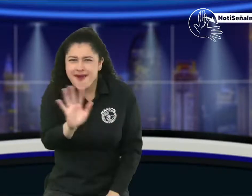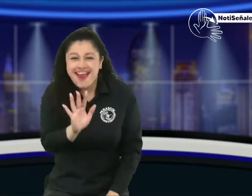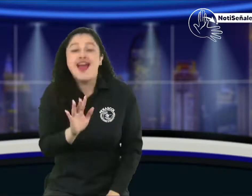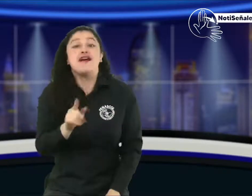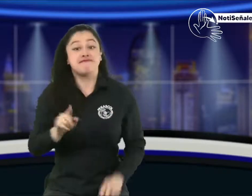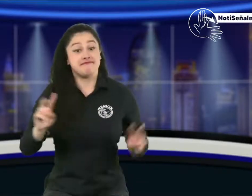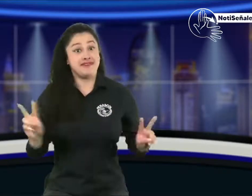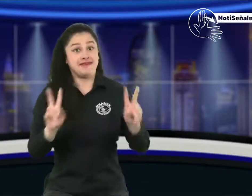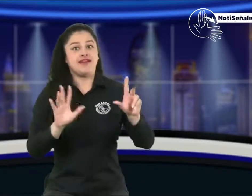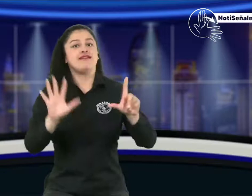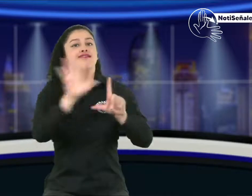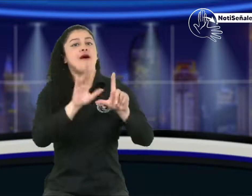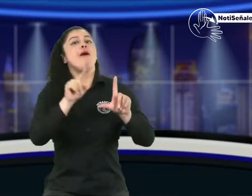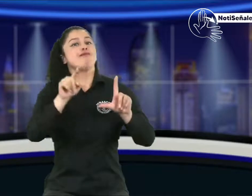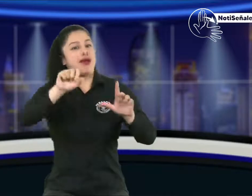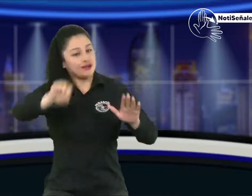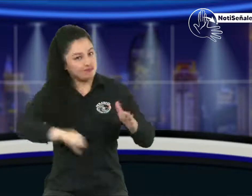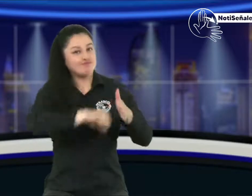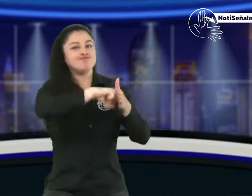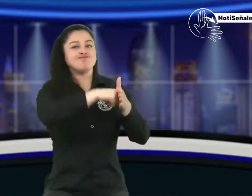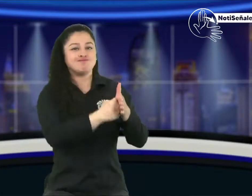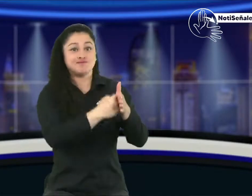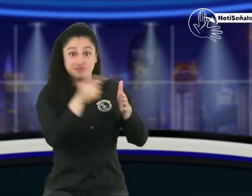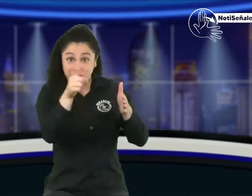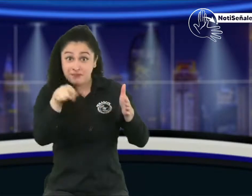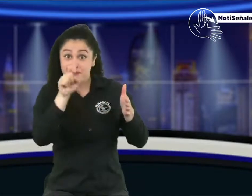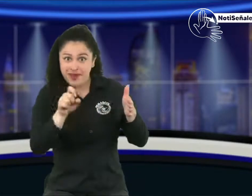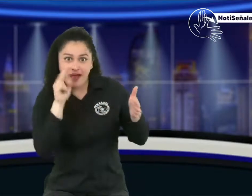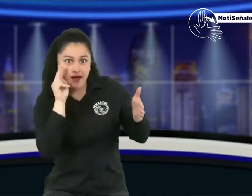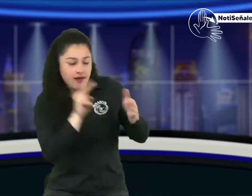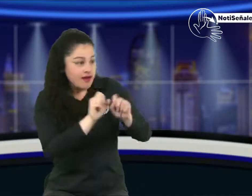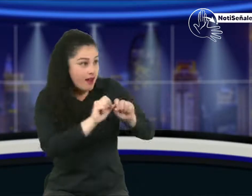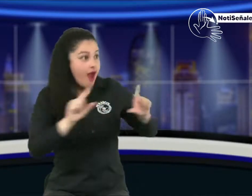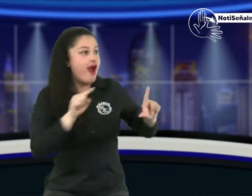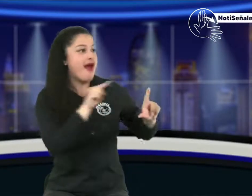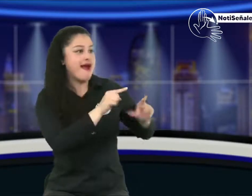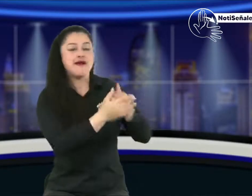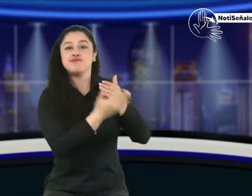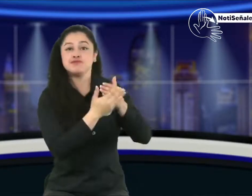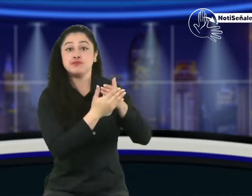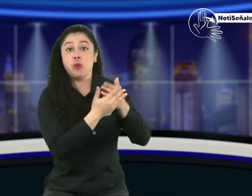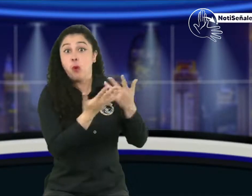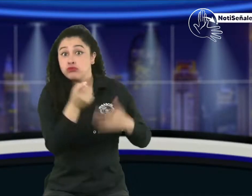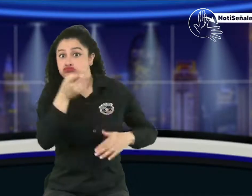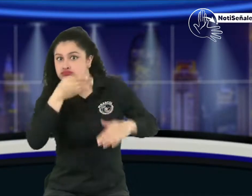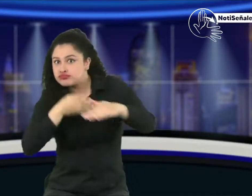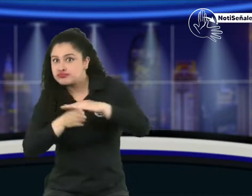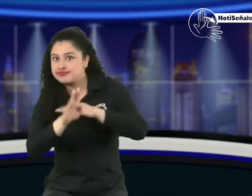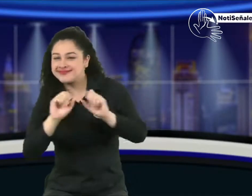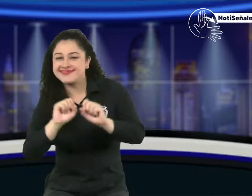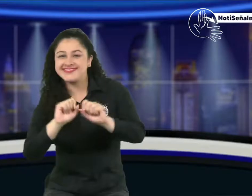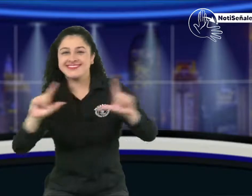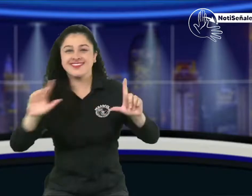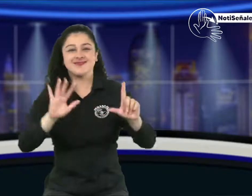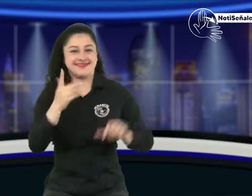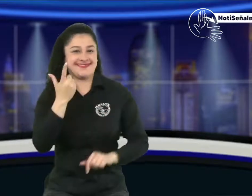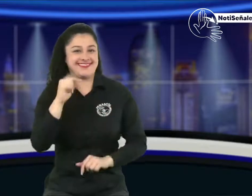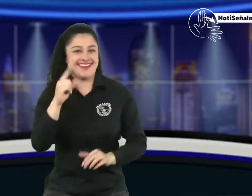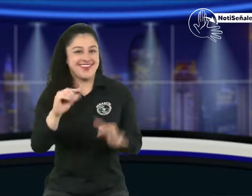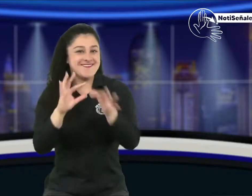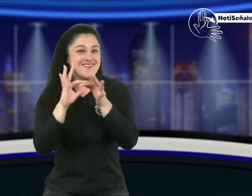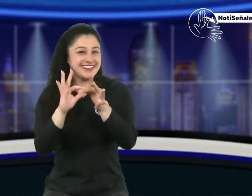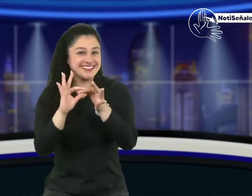recuerden que esta emisión no desaparece queda publicada así que ustedes pueden volverla a ver